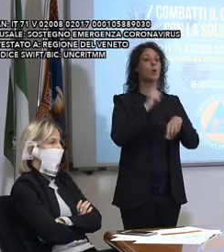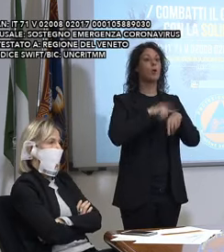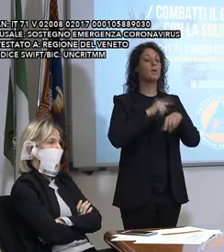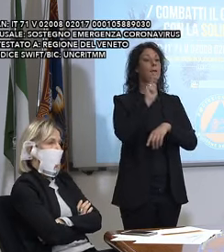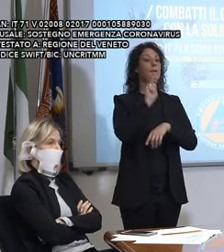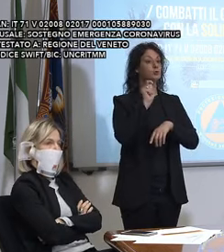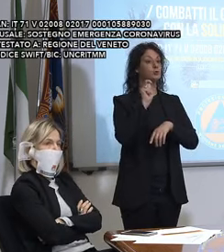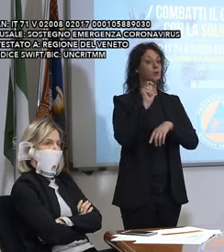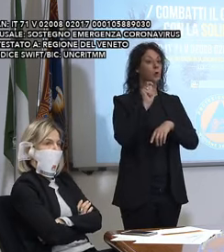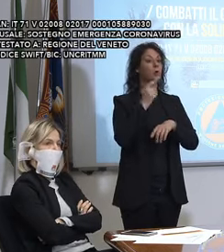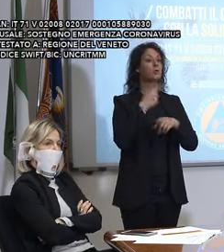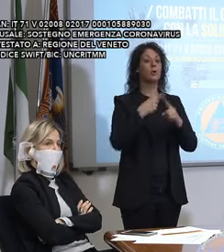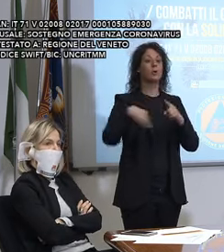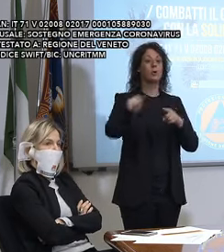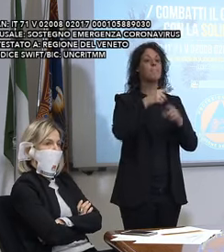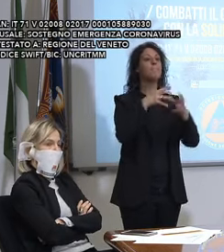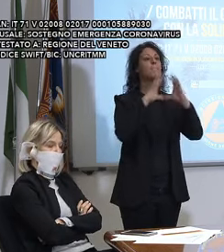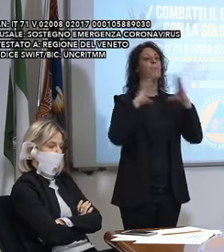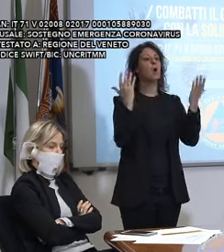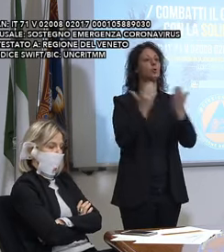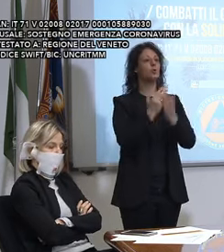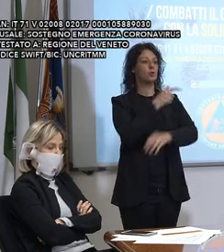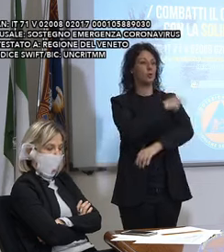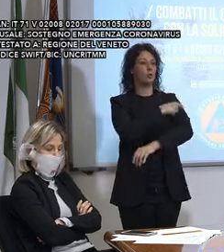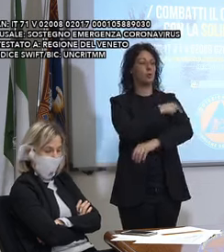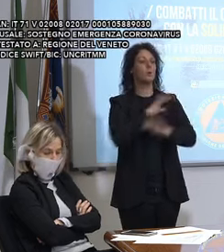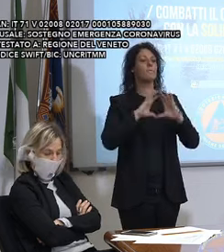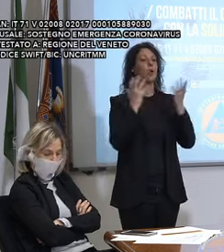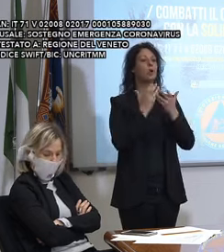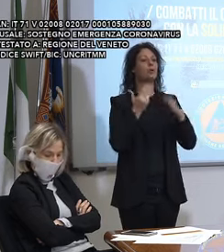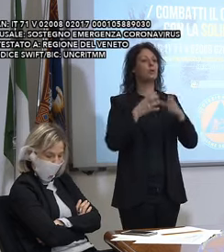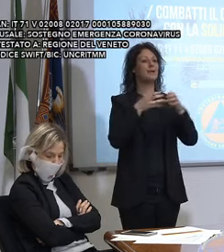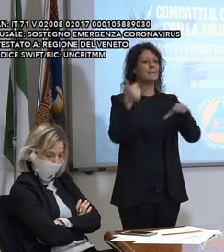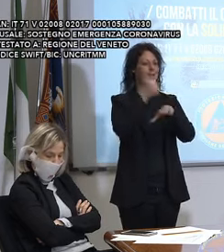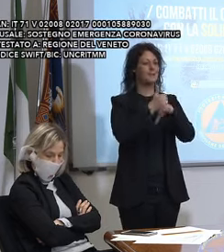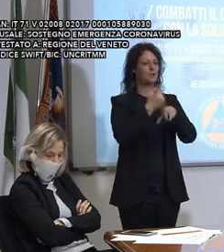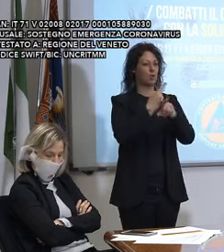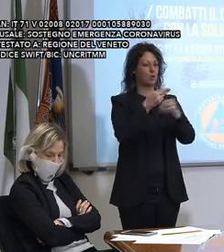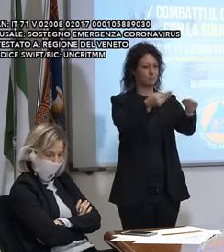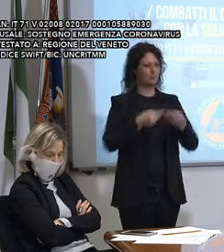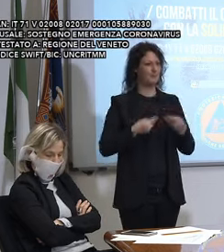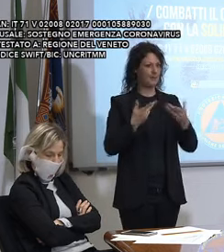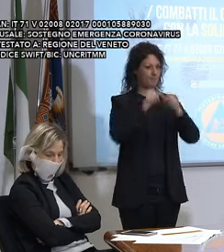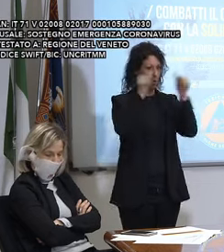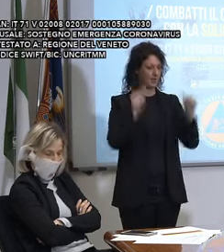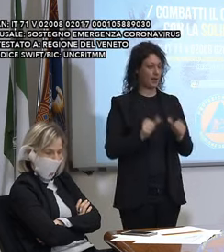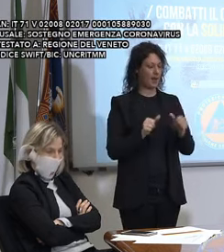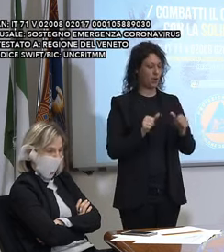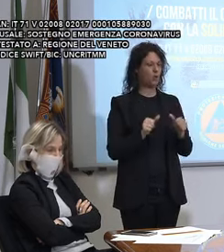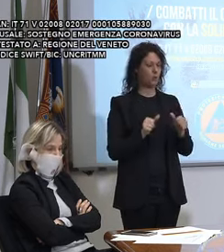e del mondo degli imprenditori, no? Noi non è che